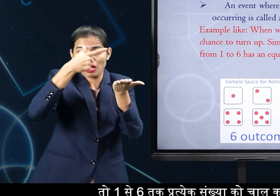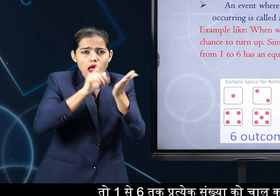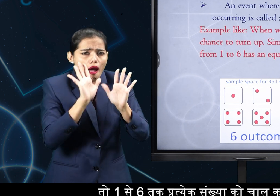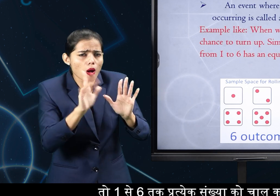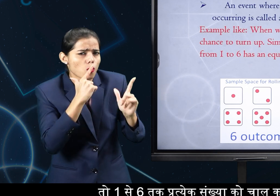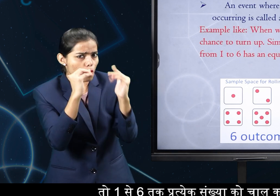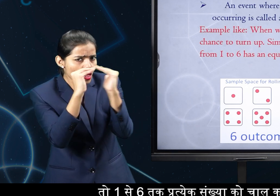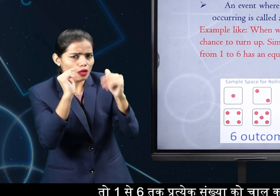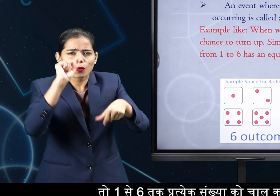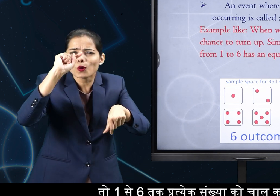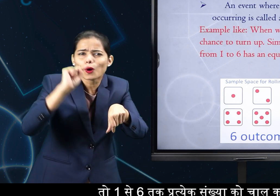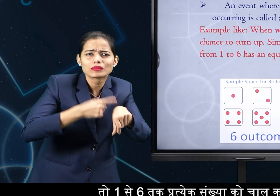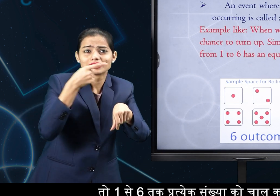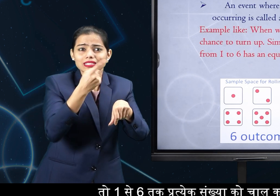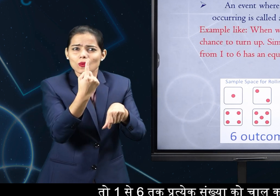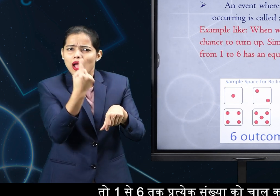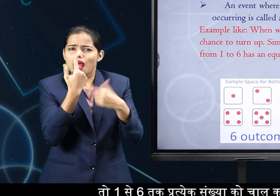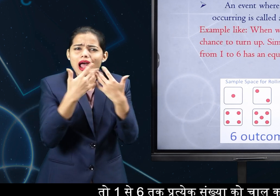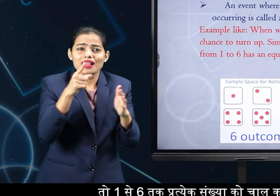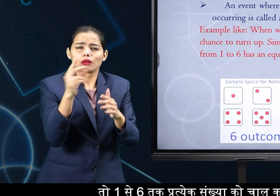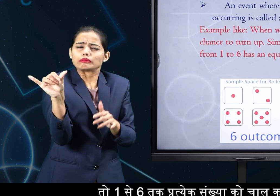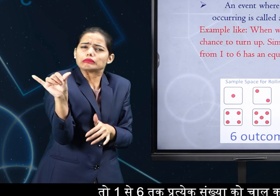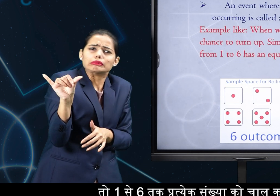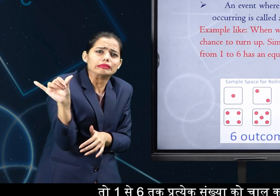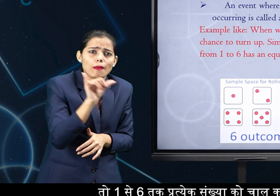से 6 तक प्रत्येक संख्या को चालू करने का समान मौका होता है।